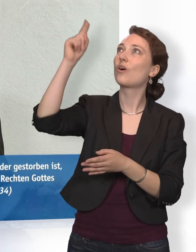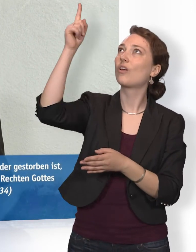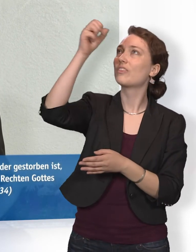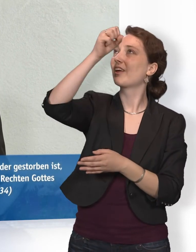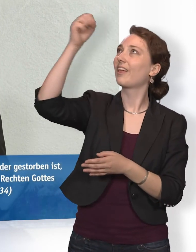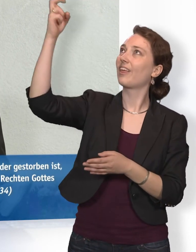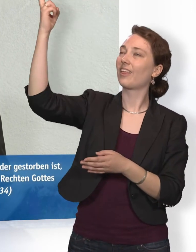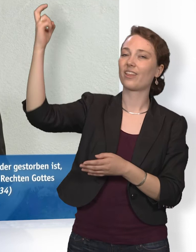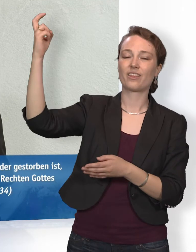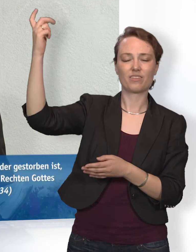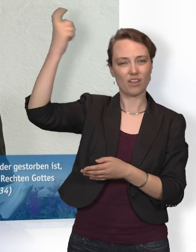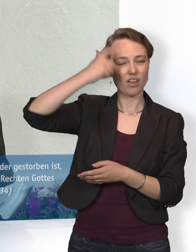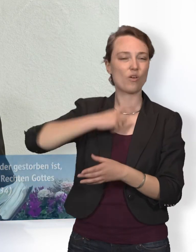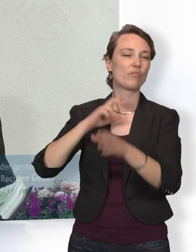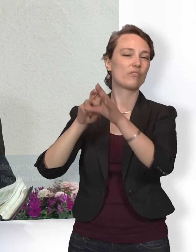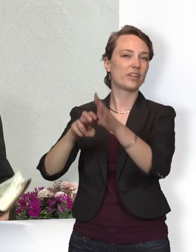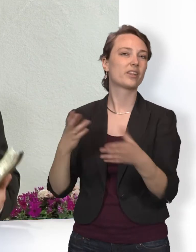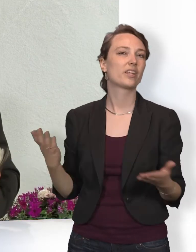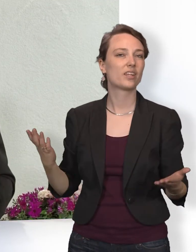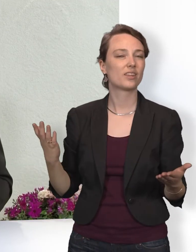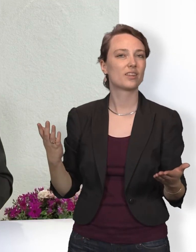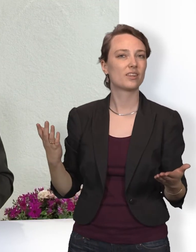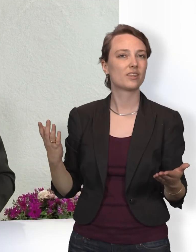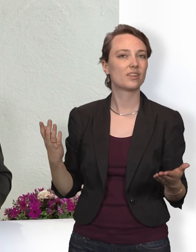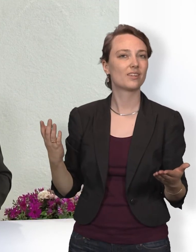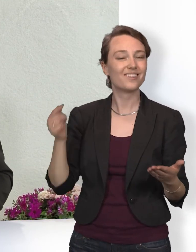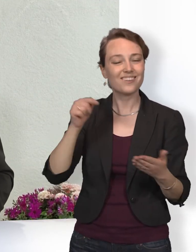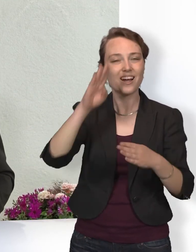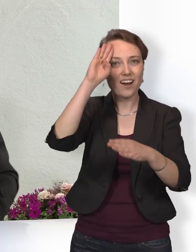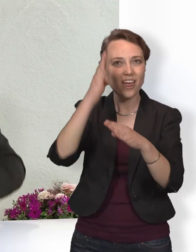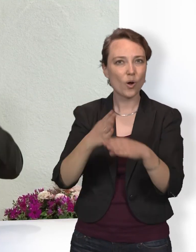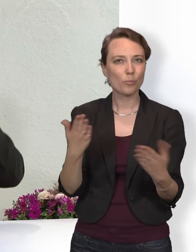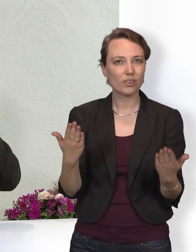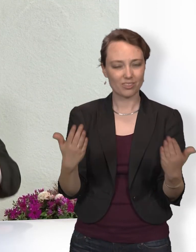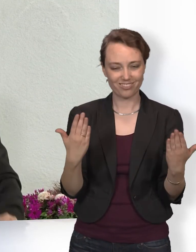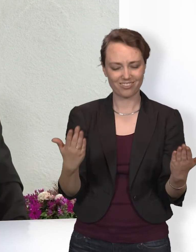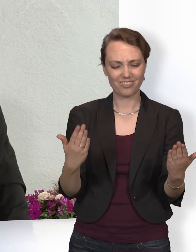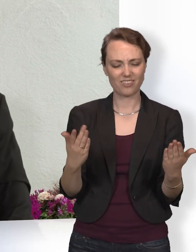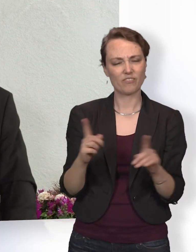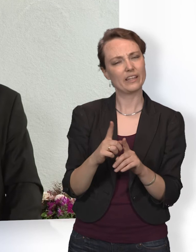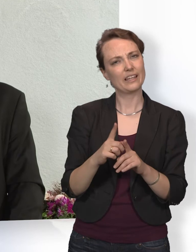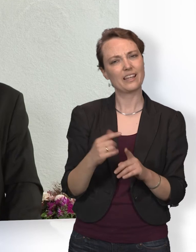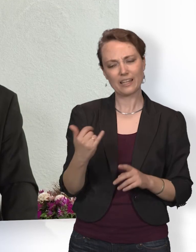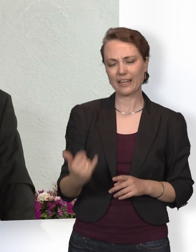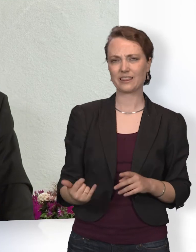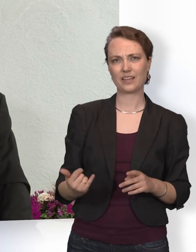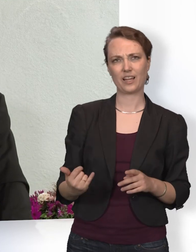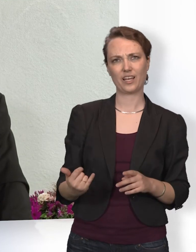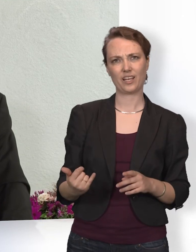uns vertritt. In diesem Glauben, in diesem kindlichen, schon fast